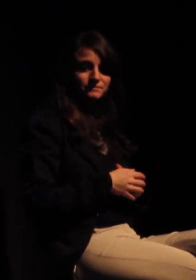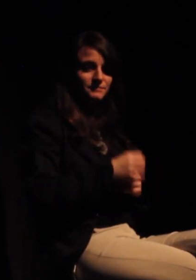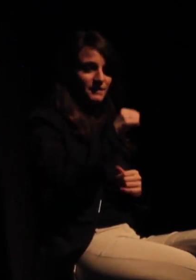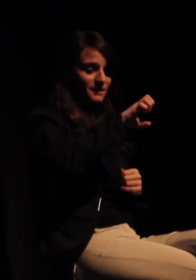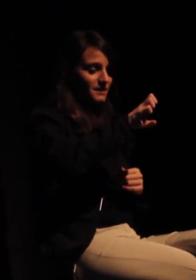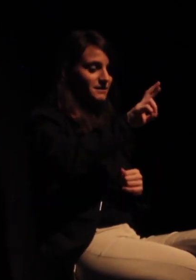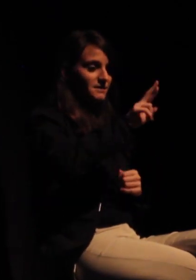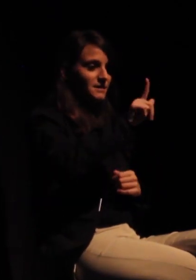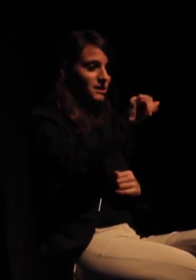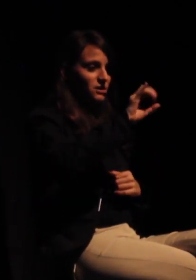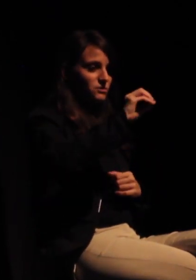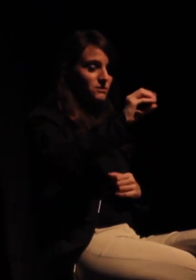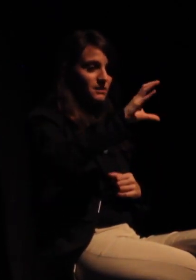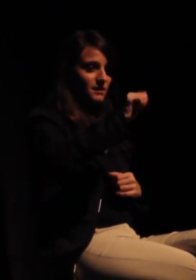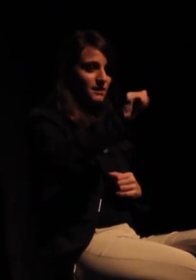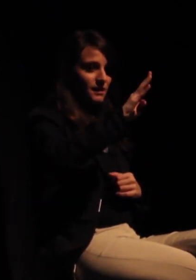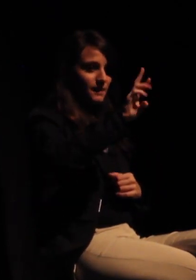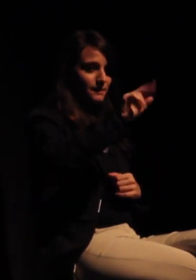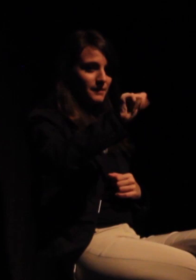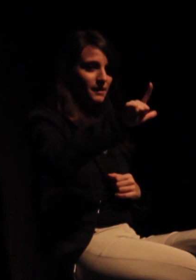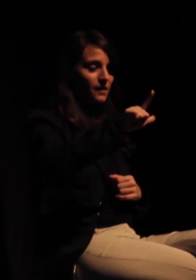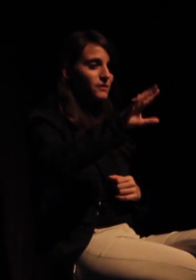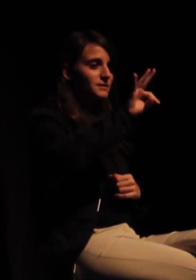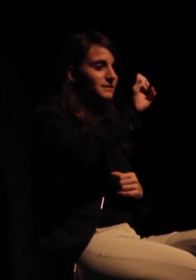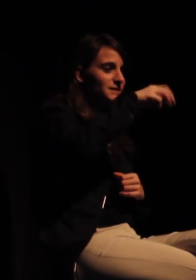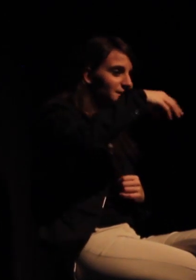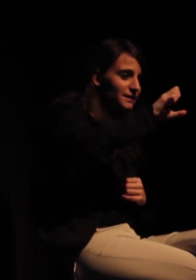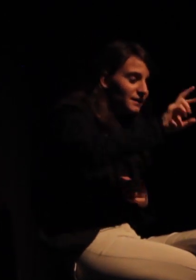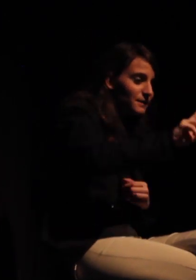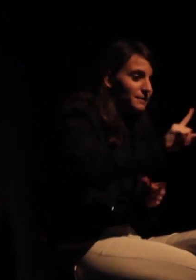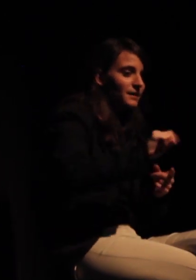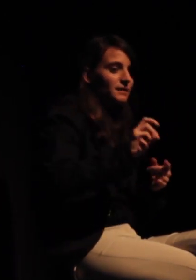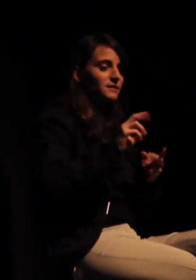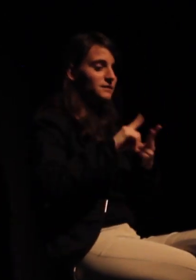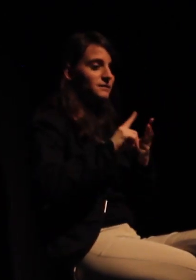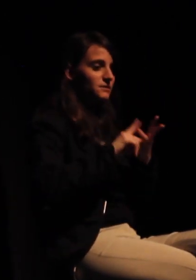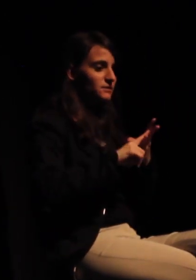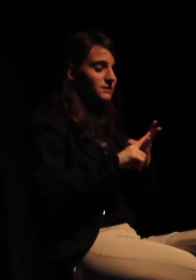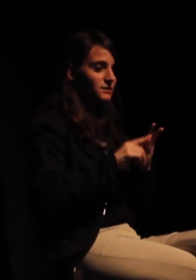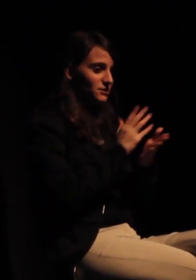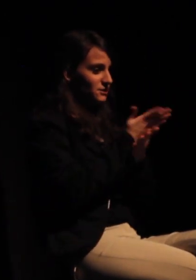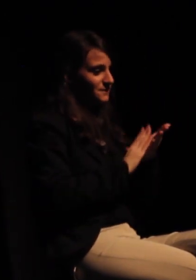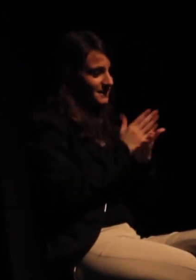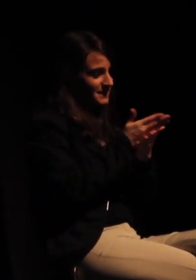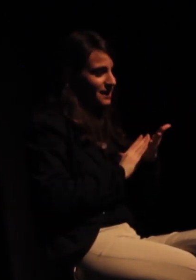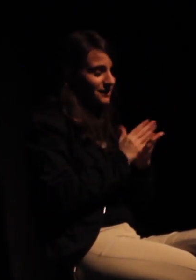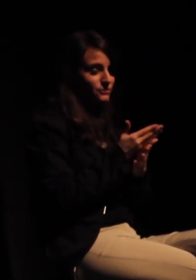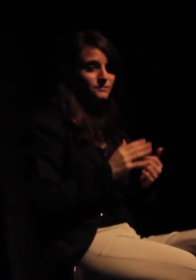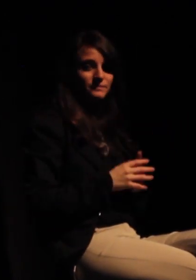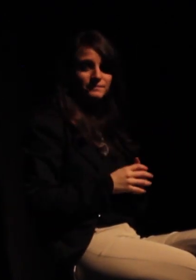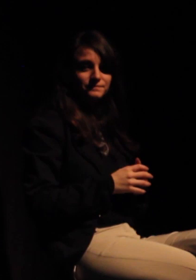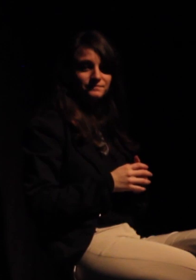Cabral, aí estão Michel Temer, aí estão Romero Jucá, todos disfarçados, claro.